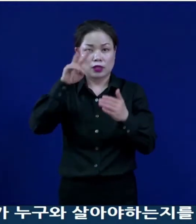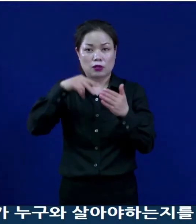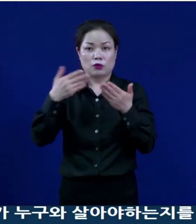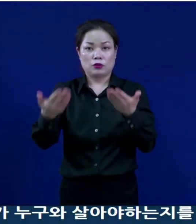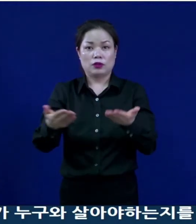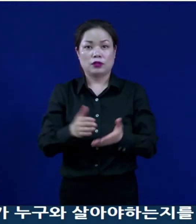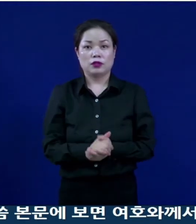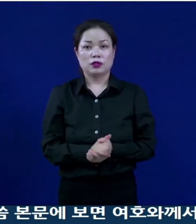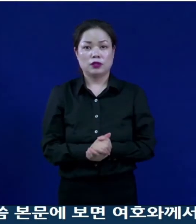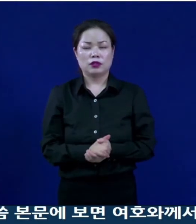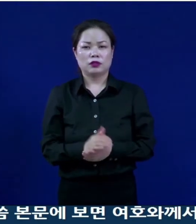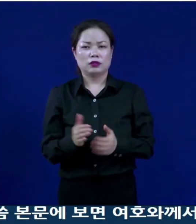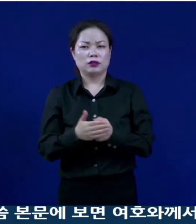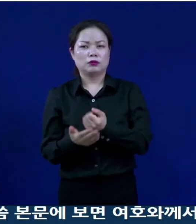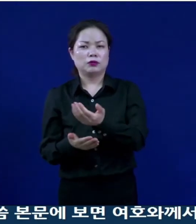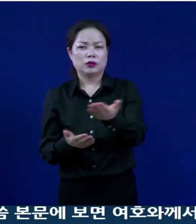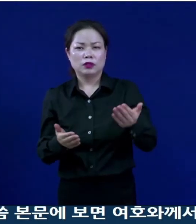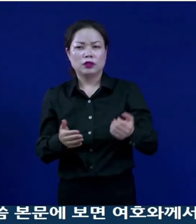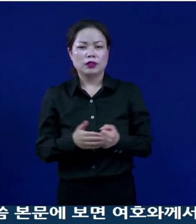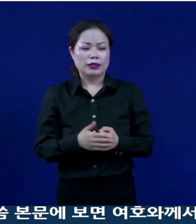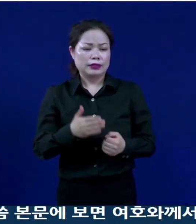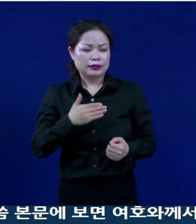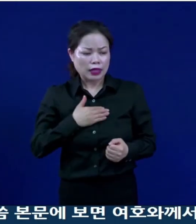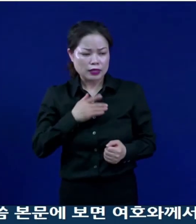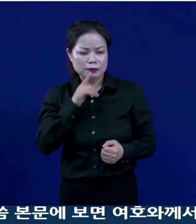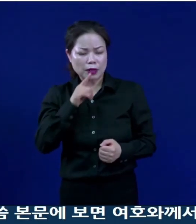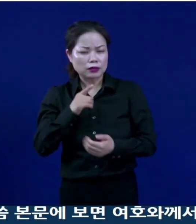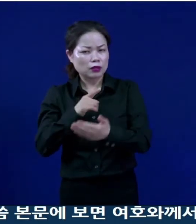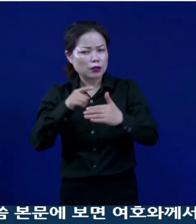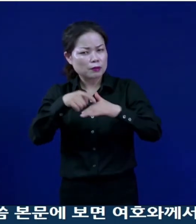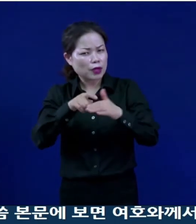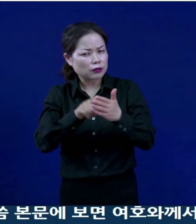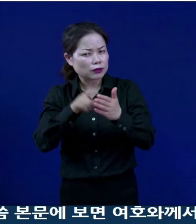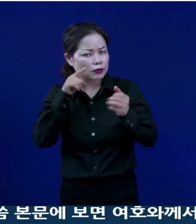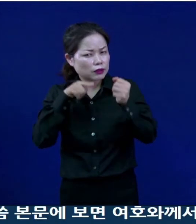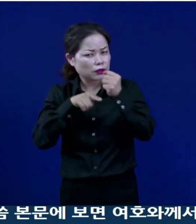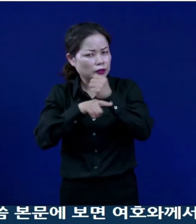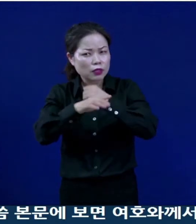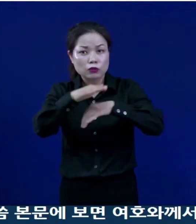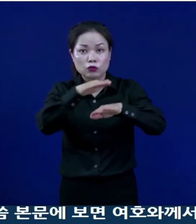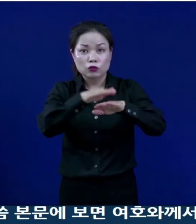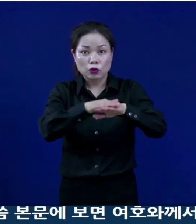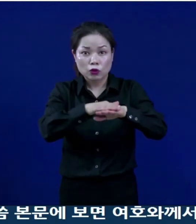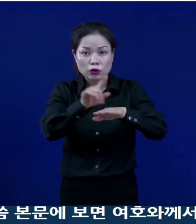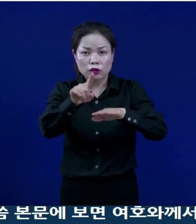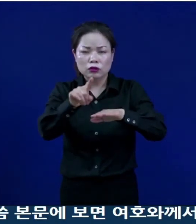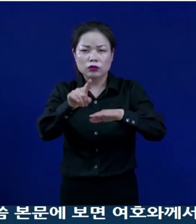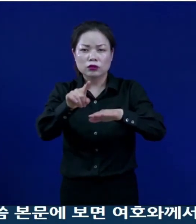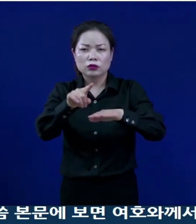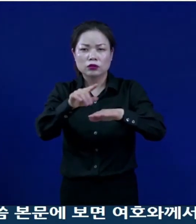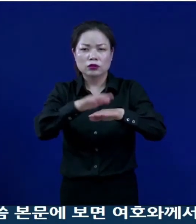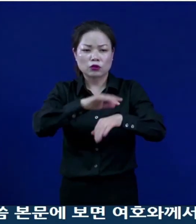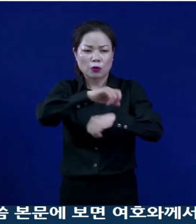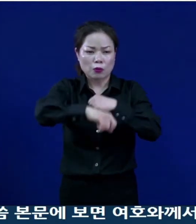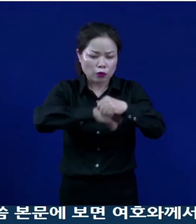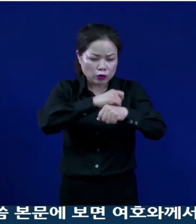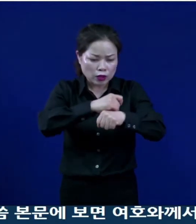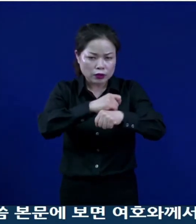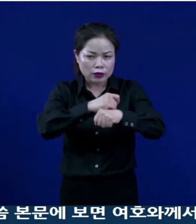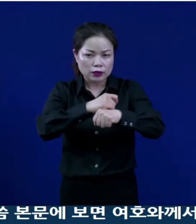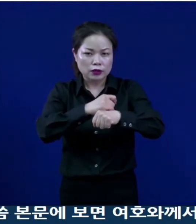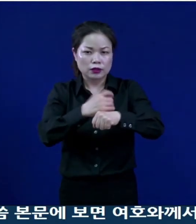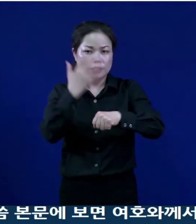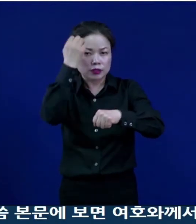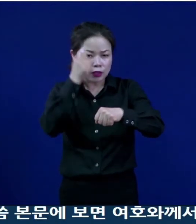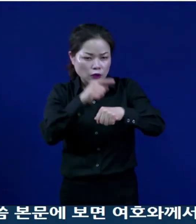읽어보겠습니다. 이러므로 너희는 나의 이 말을 너희의 마음과 뜻에 두고 또 그것으로 너희 손목에 메어 기호를 삼고